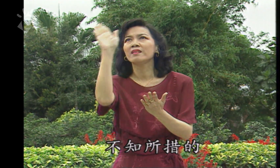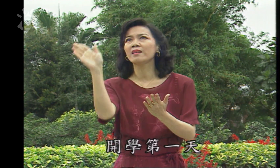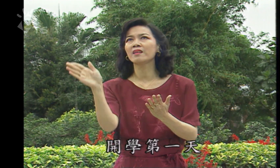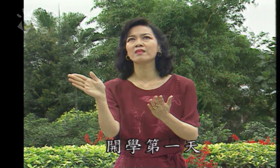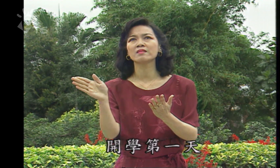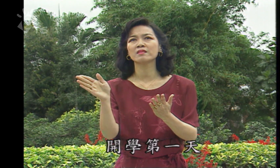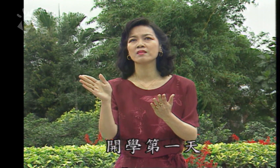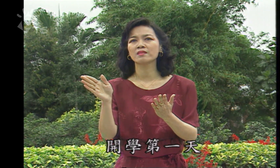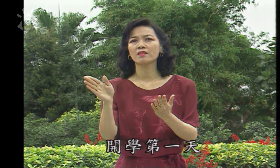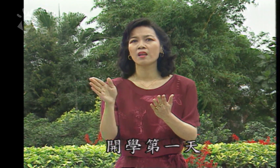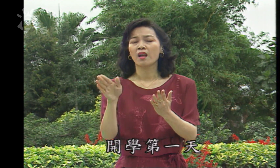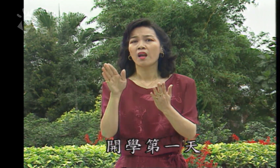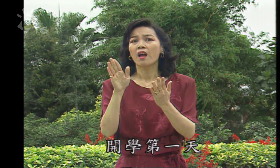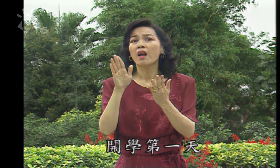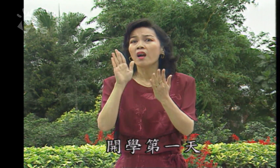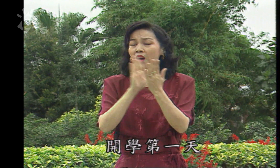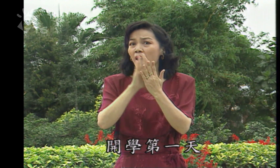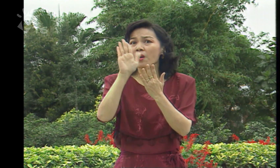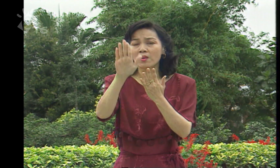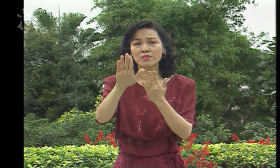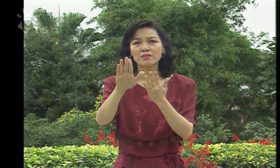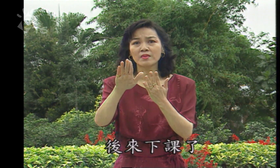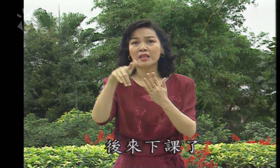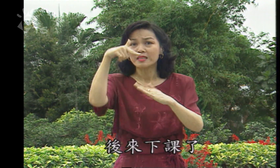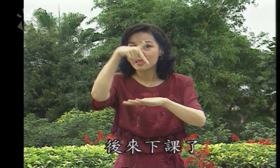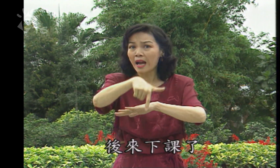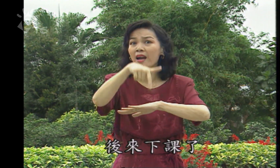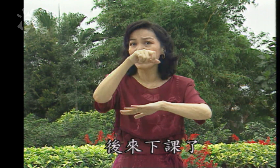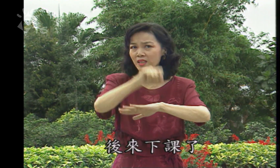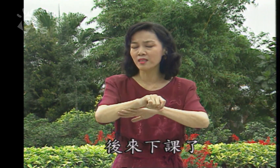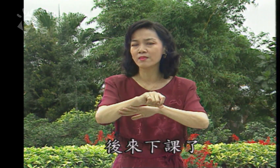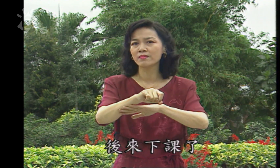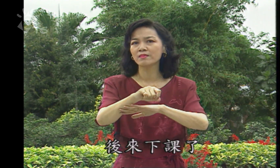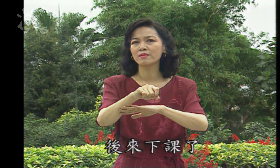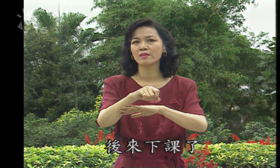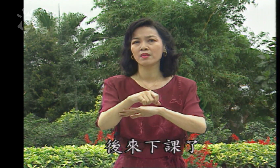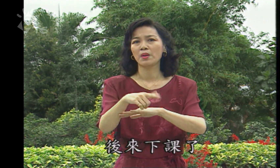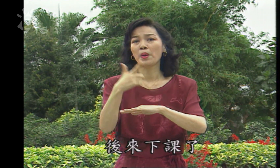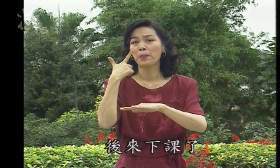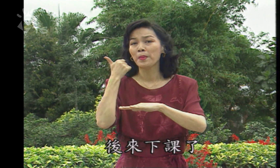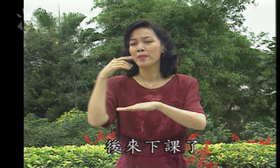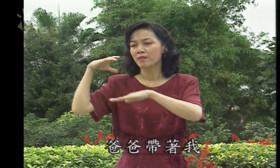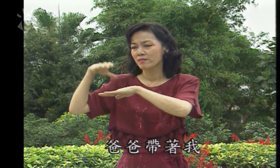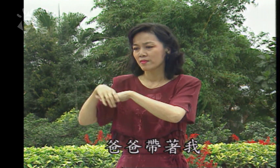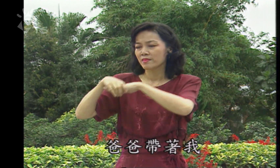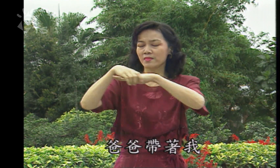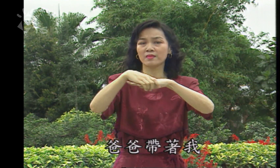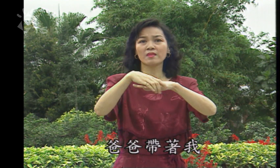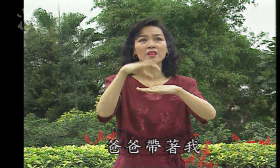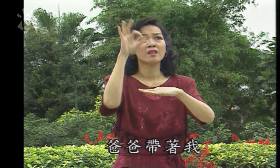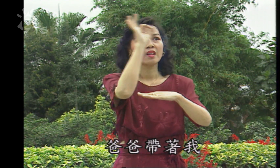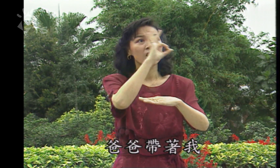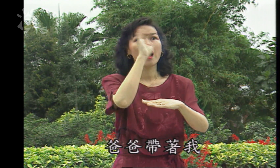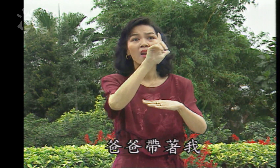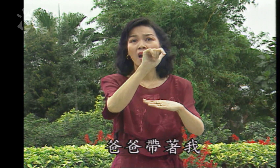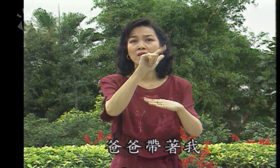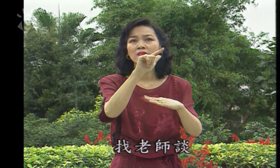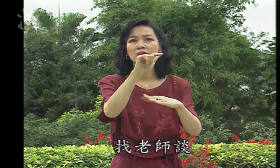第一天。后来下课了，爸爸带着我找老师